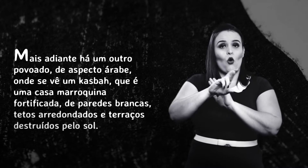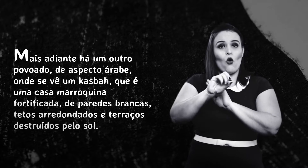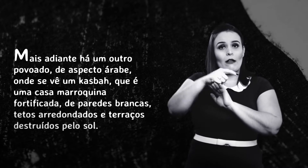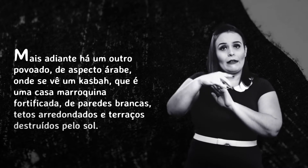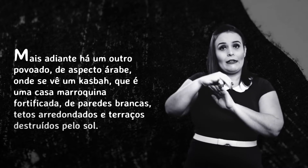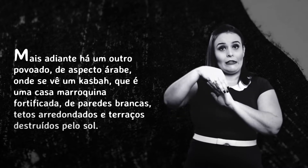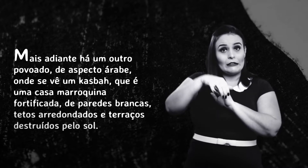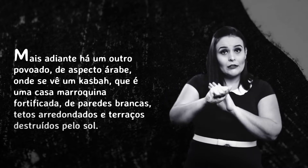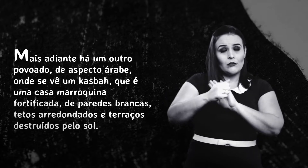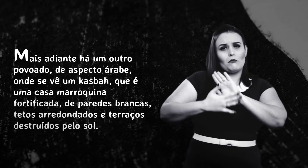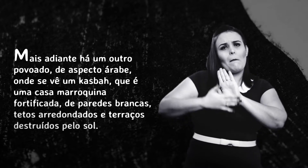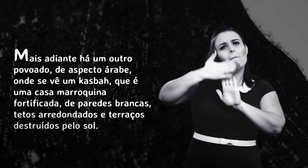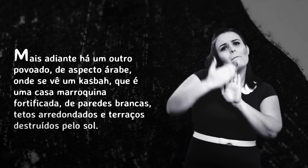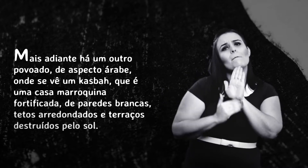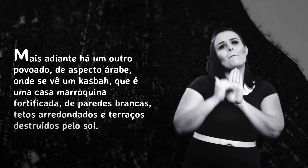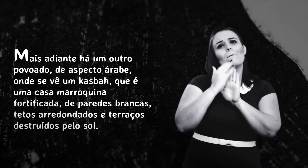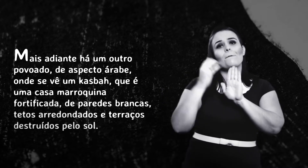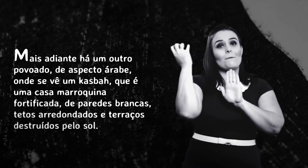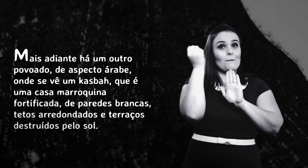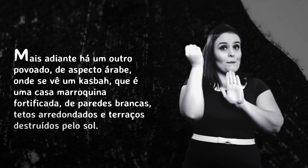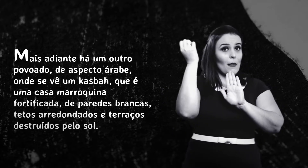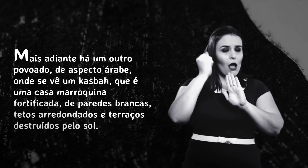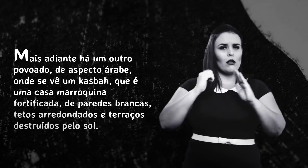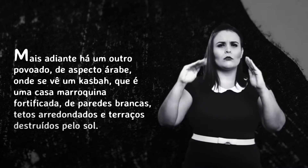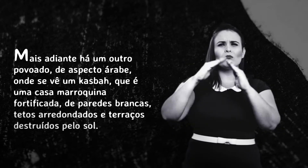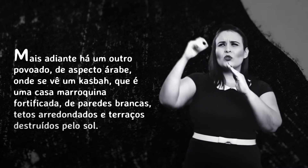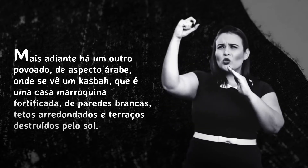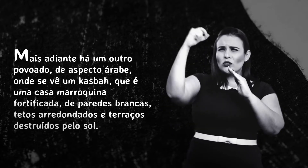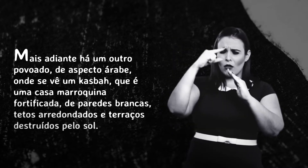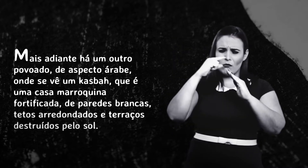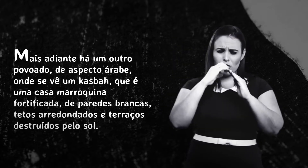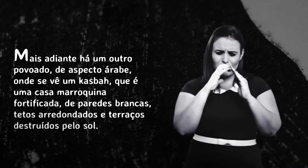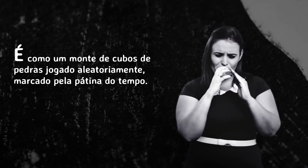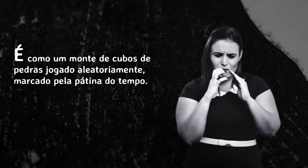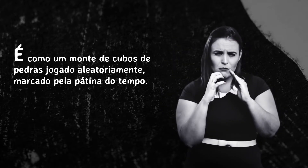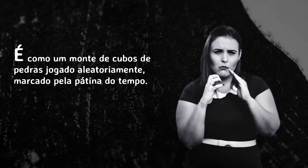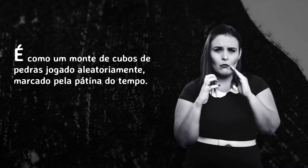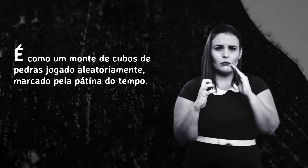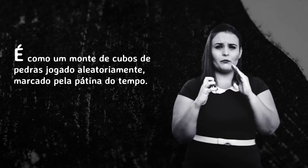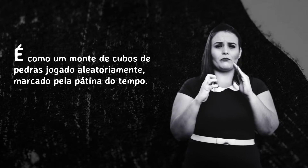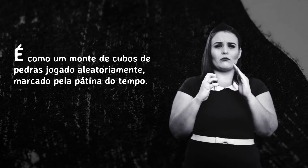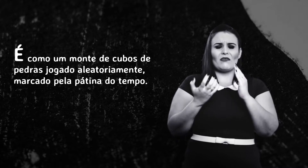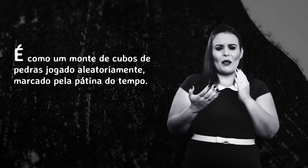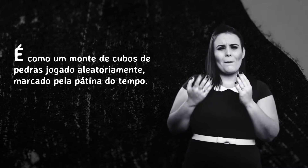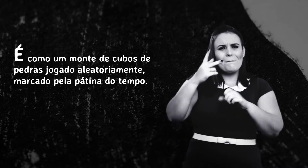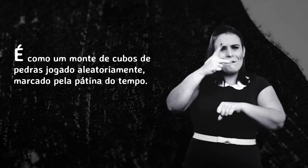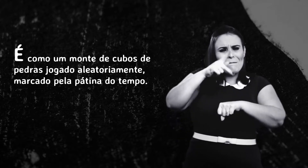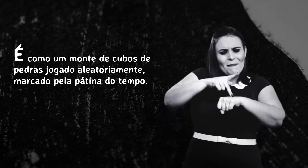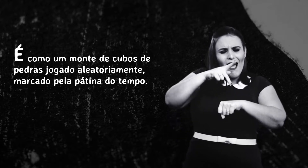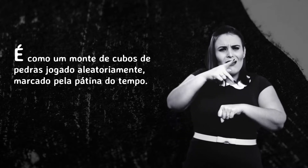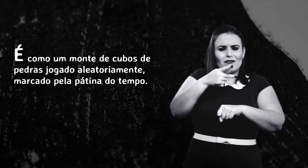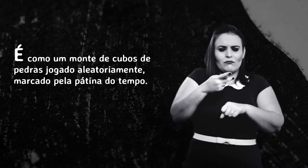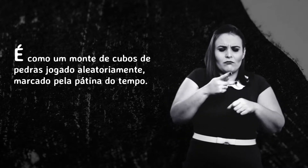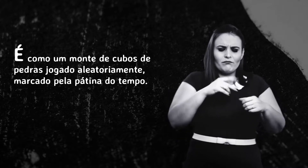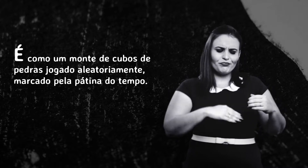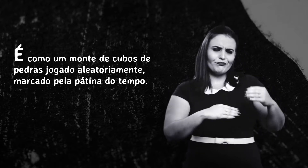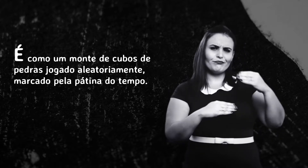arredondados e terraços destruídos pelo sol. É como um monte de cubos de pedras jogado